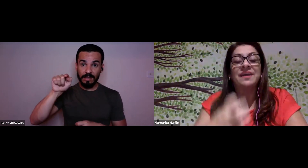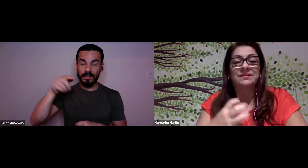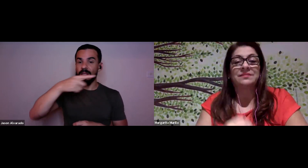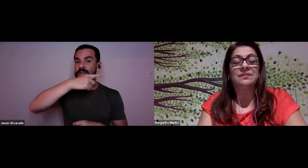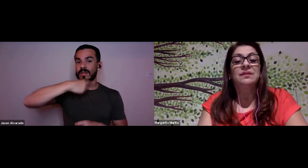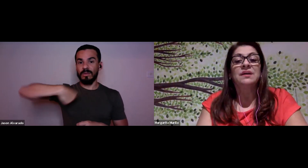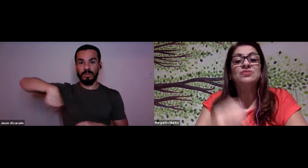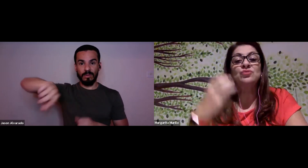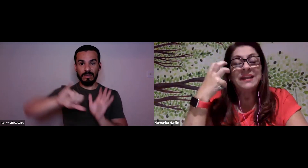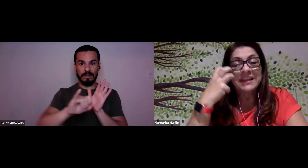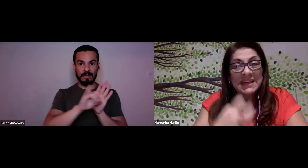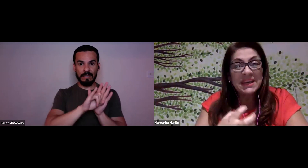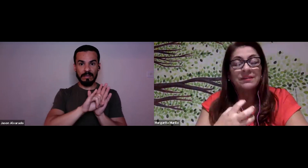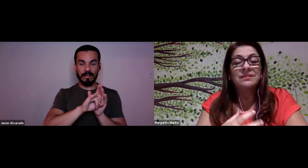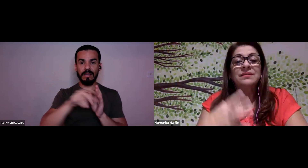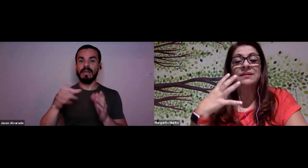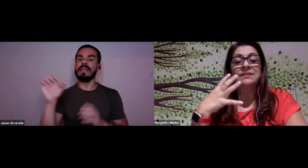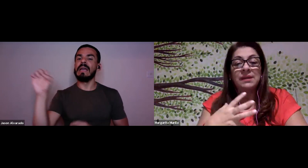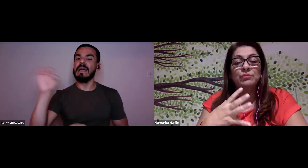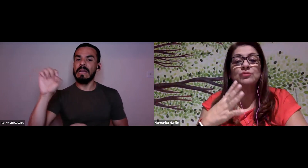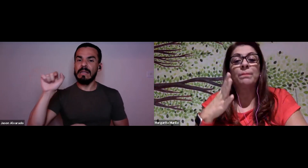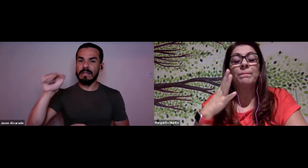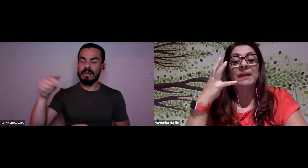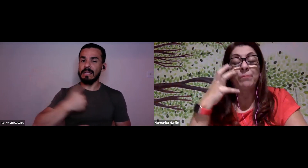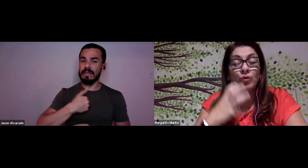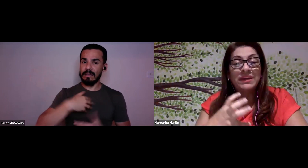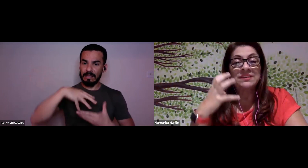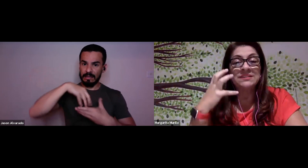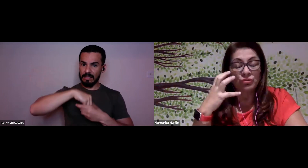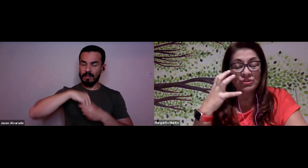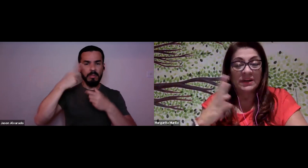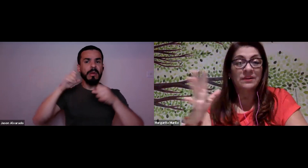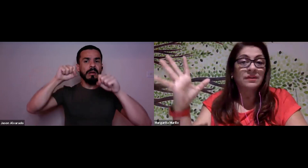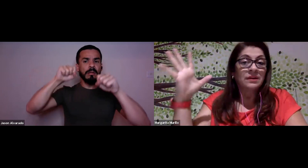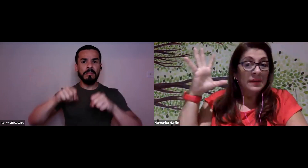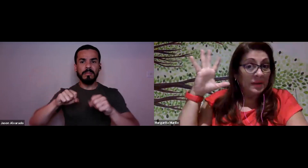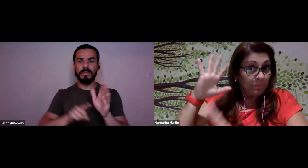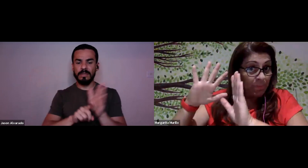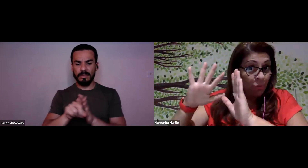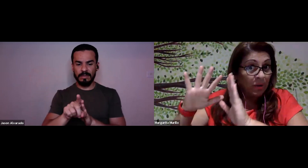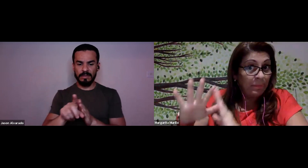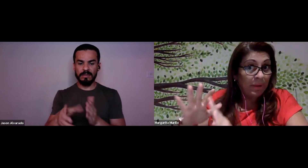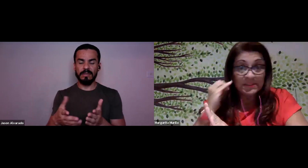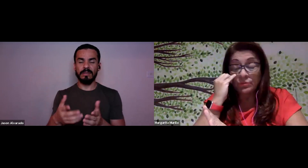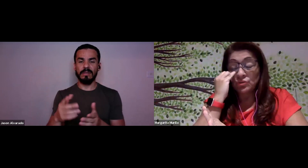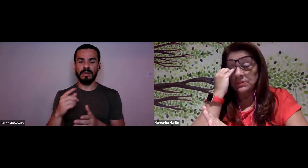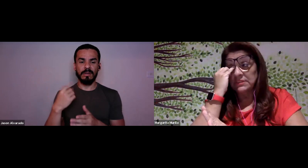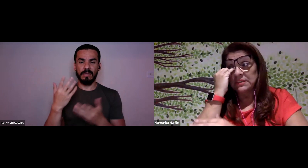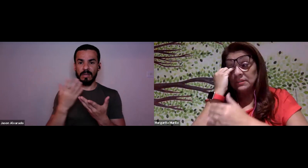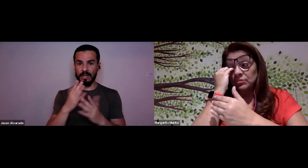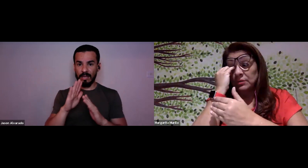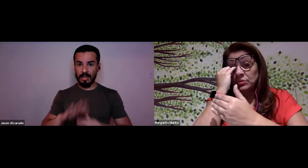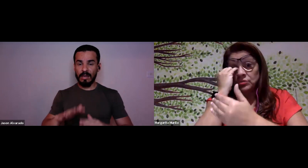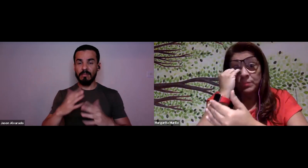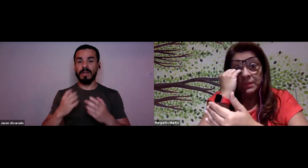identidad es una energía que tenemos para poder desarrollar primero calmar las emociones